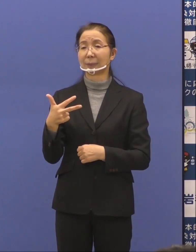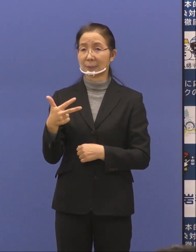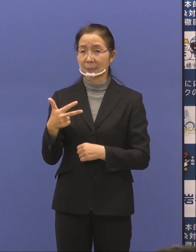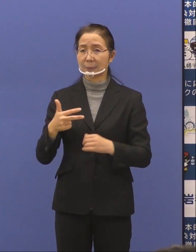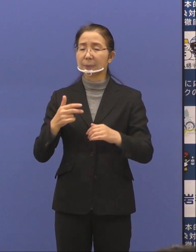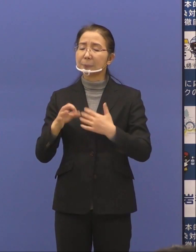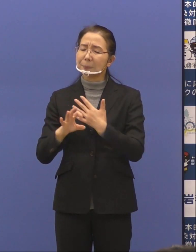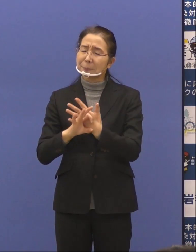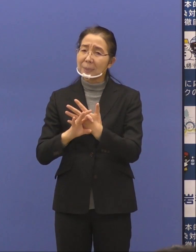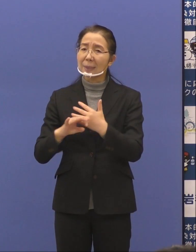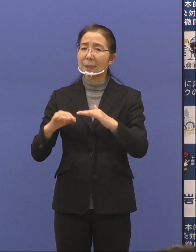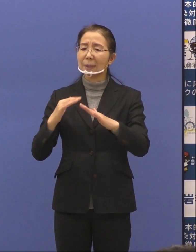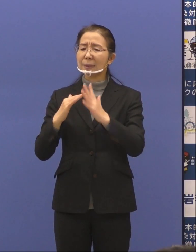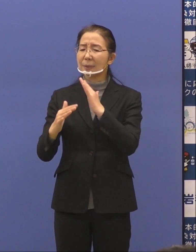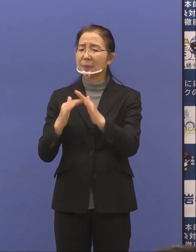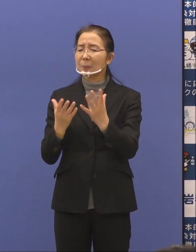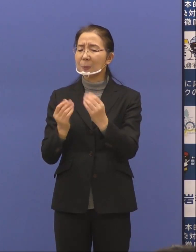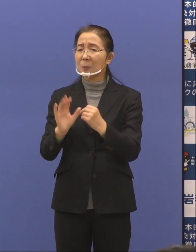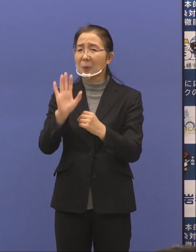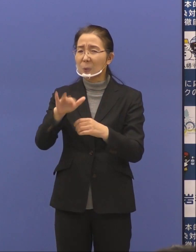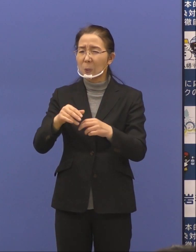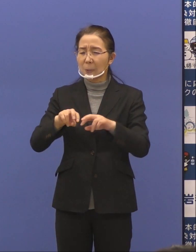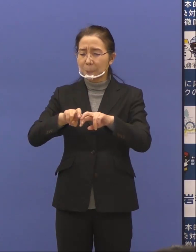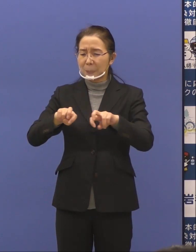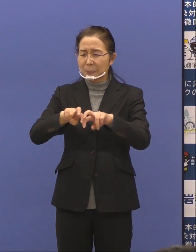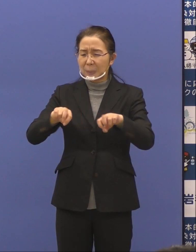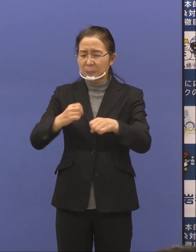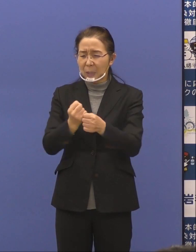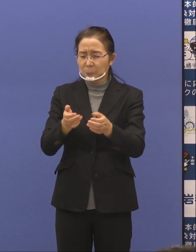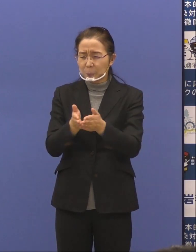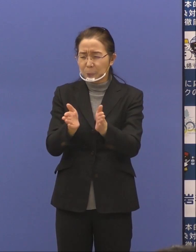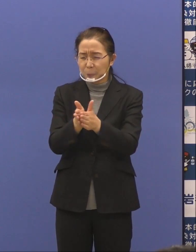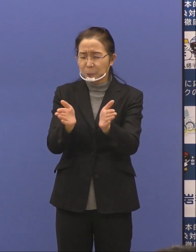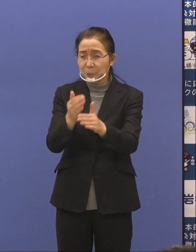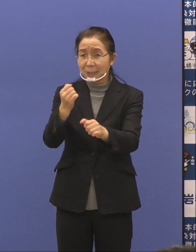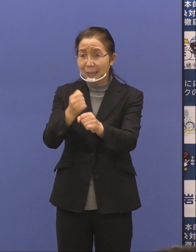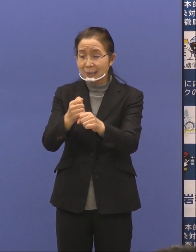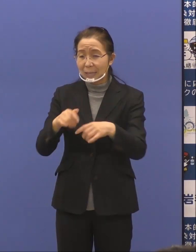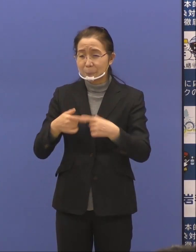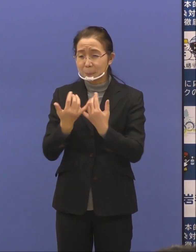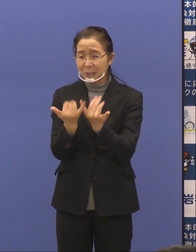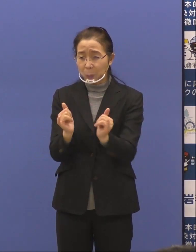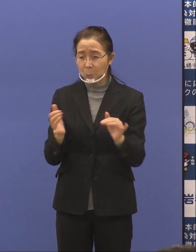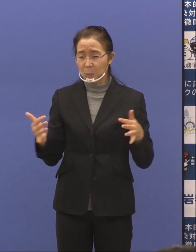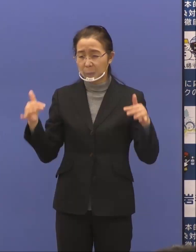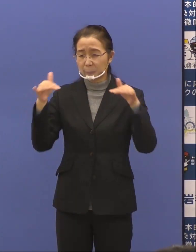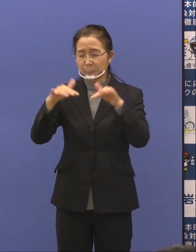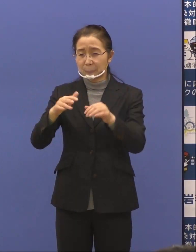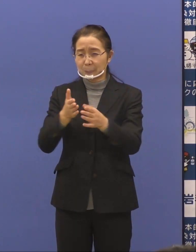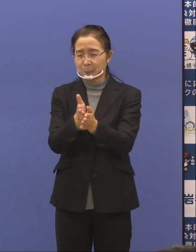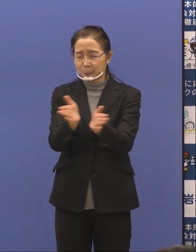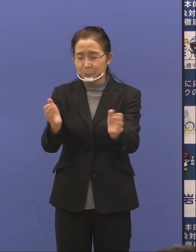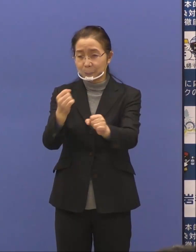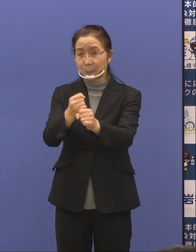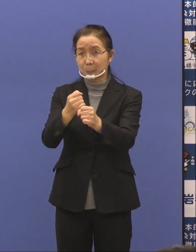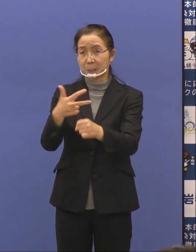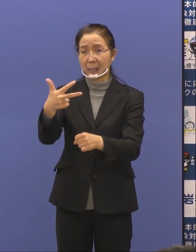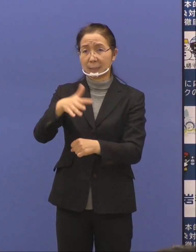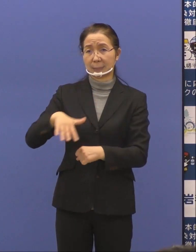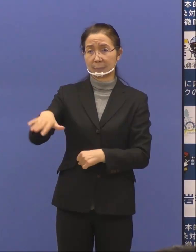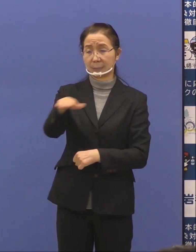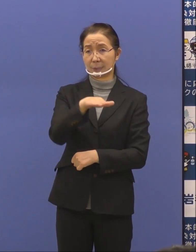戦争後開拓という形でこう新しく入っていった人たちがいて、